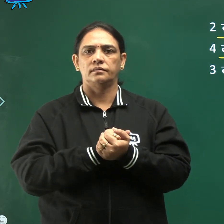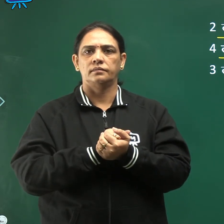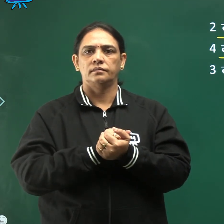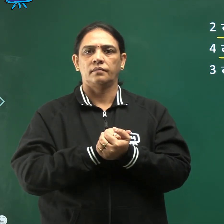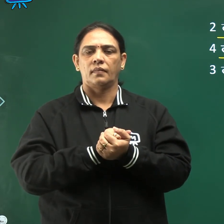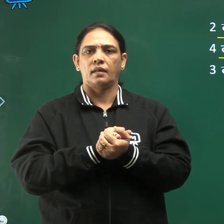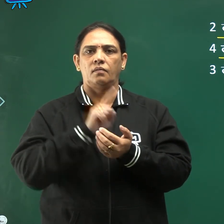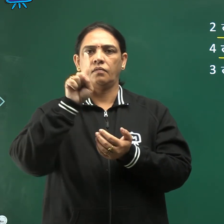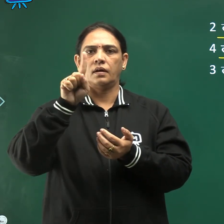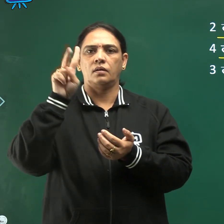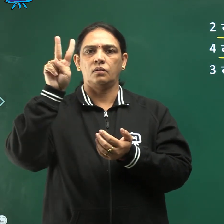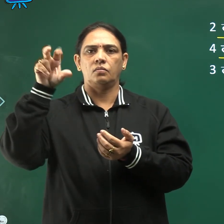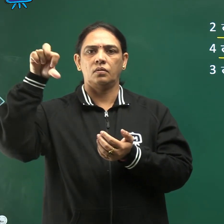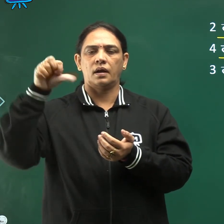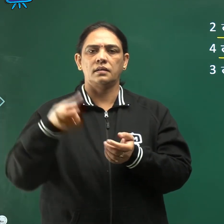129 से